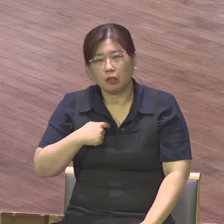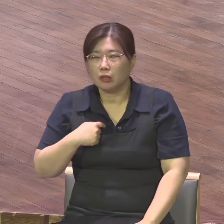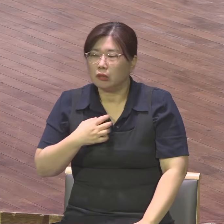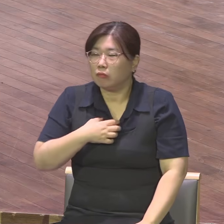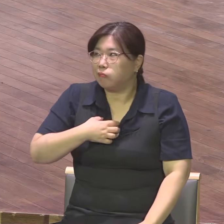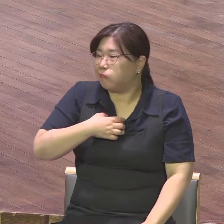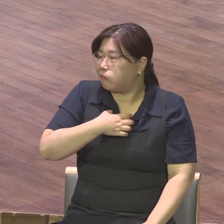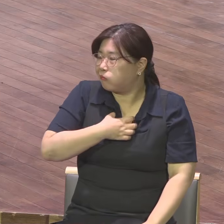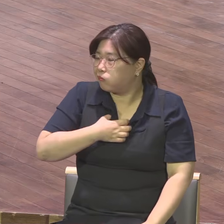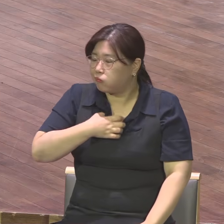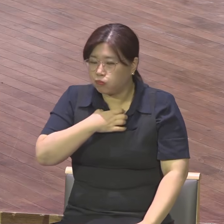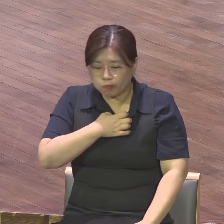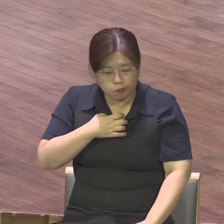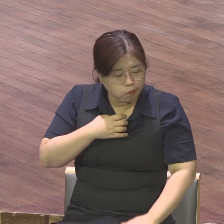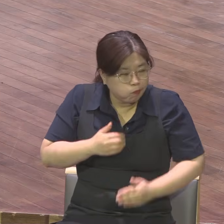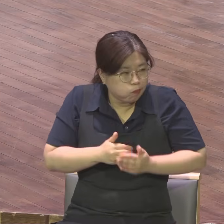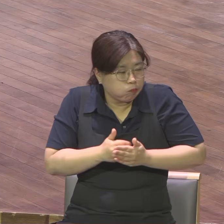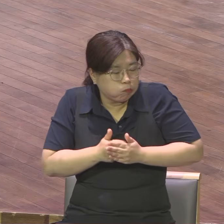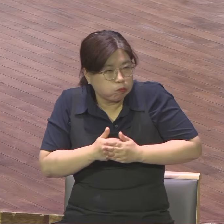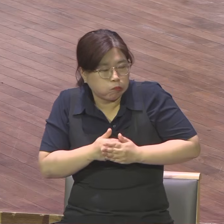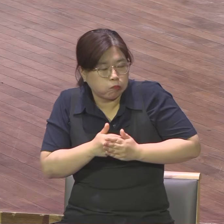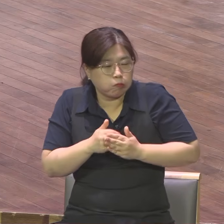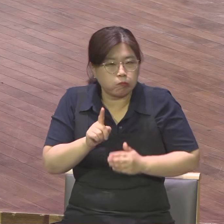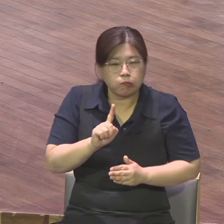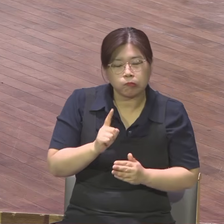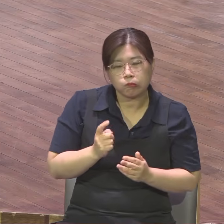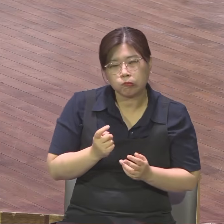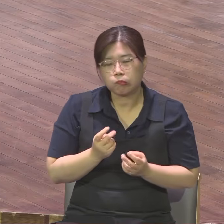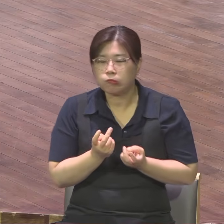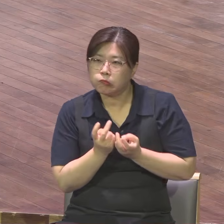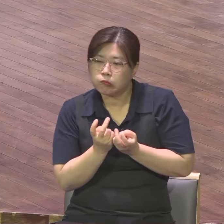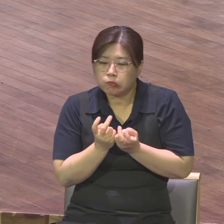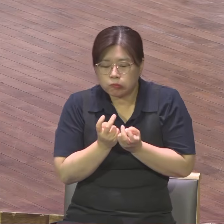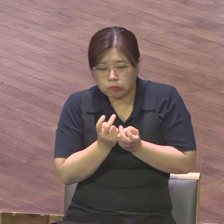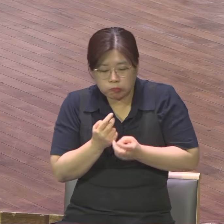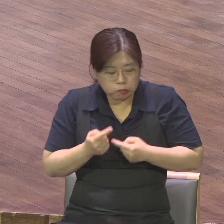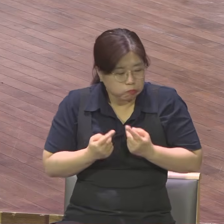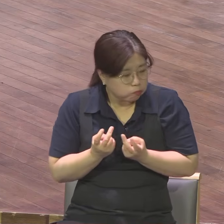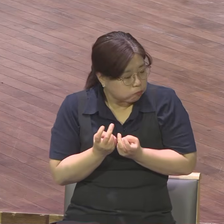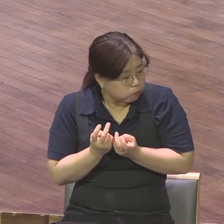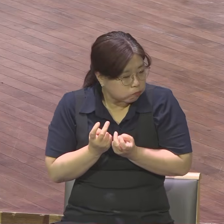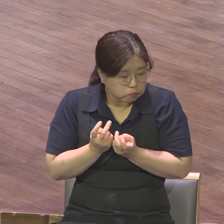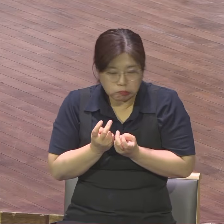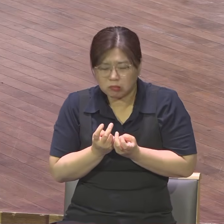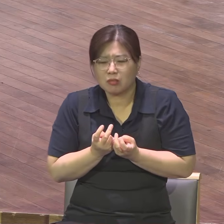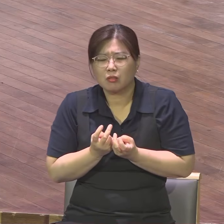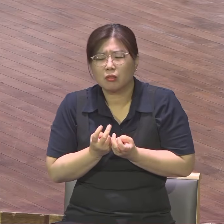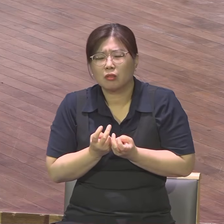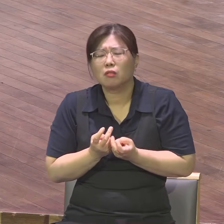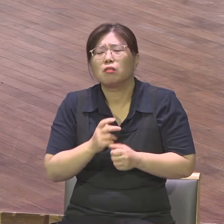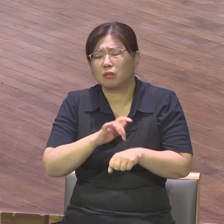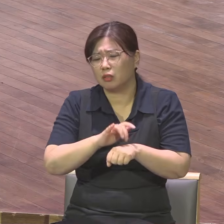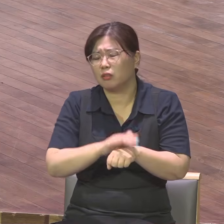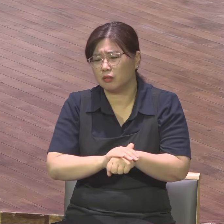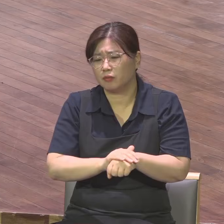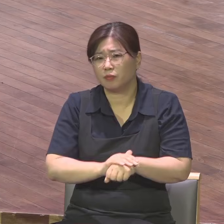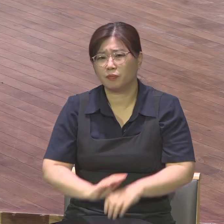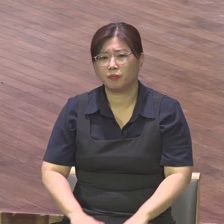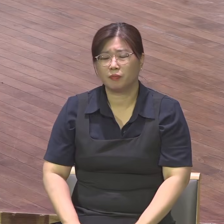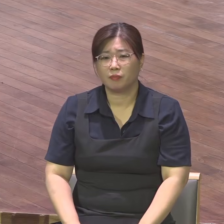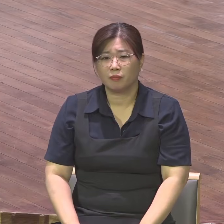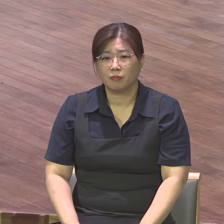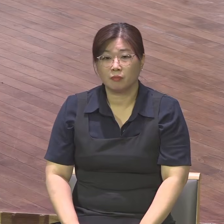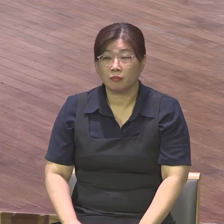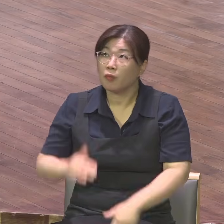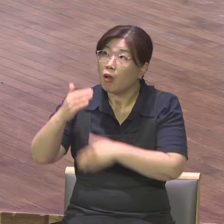삽니까? 그 삶 속에 하나님이 빠져 있어요. 하나님을 빼고 계산하기 때문에 그래요.